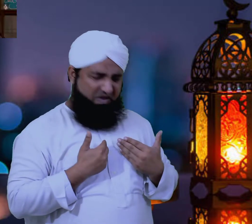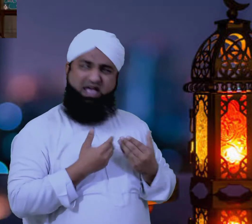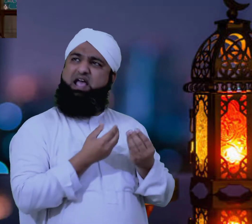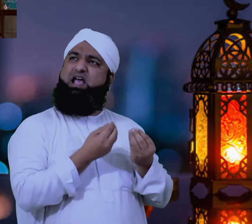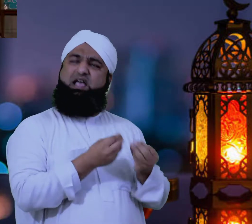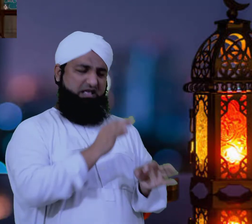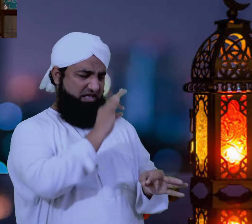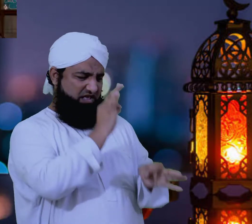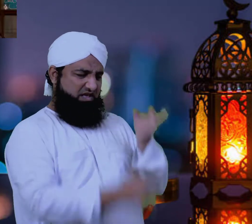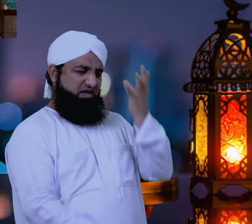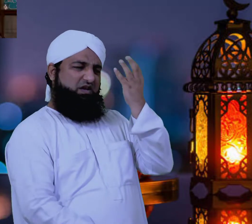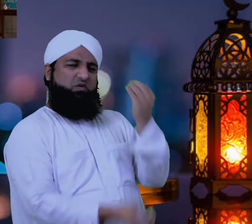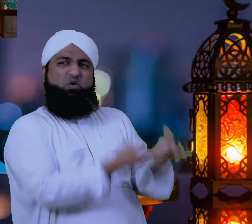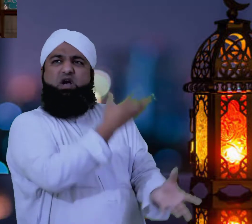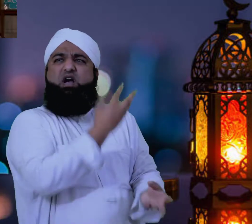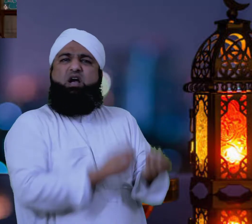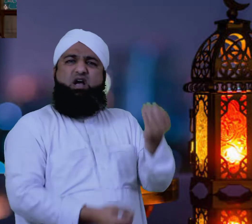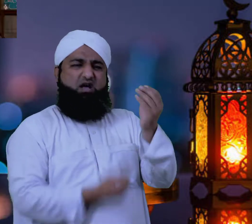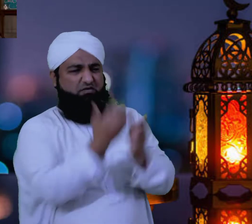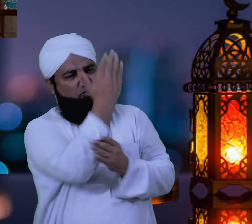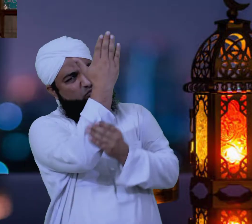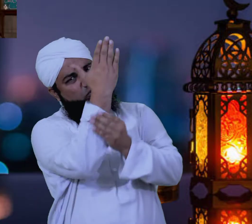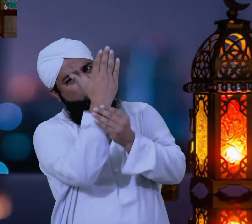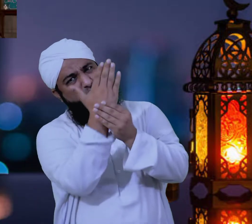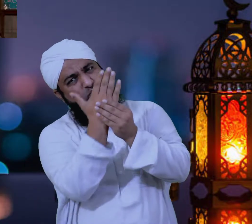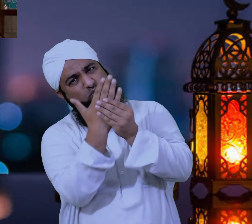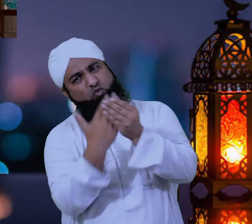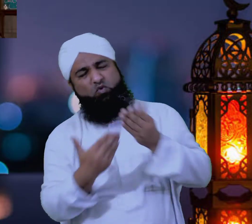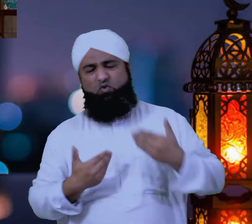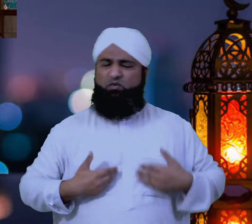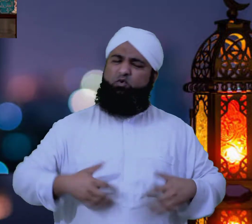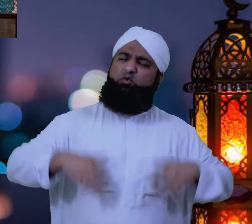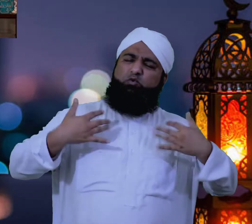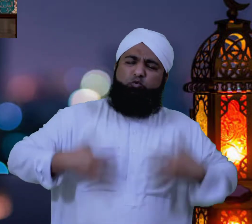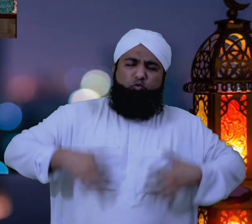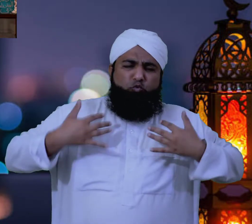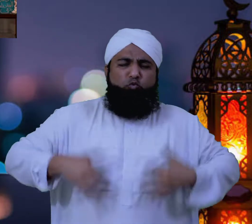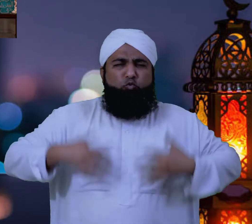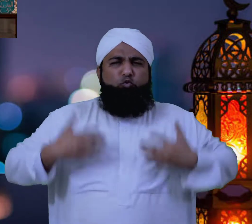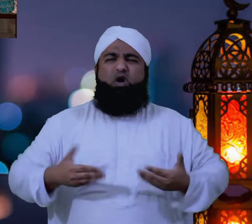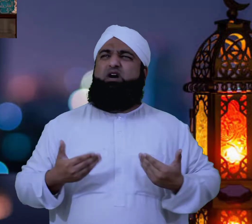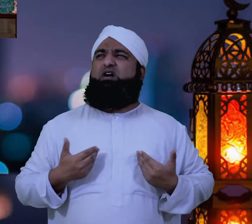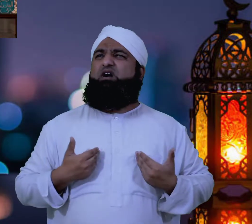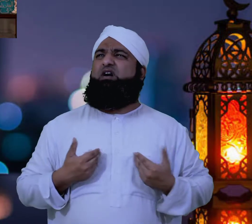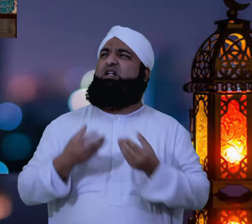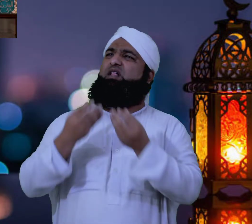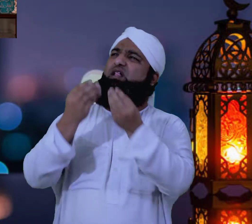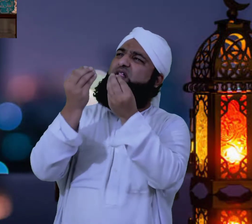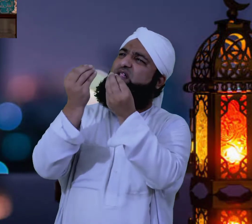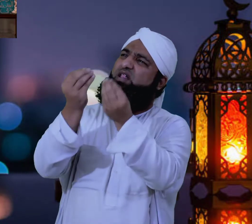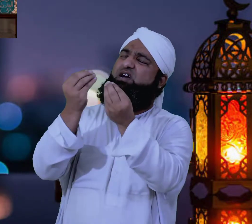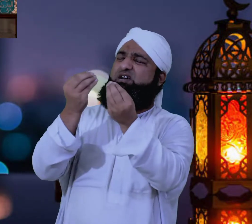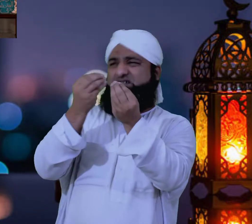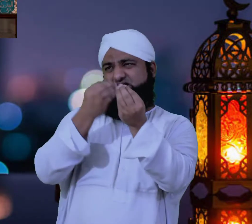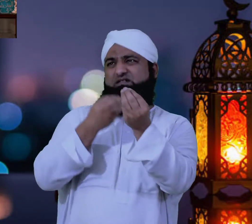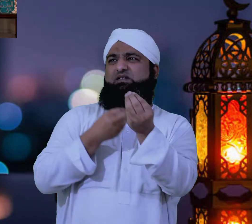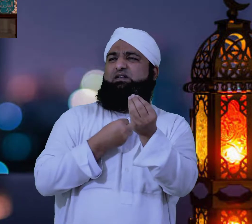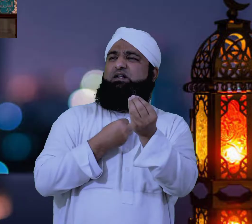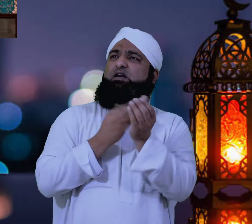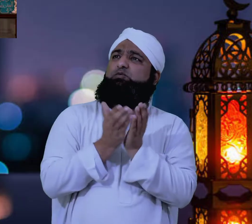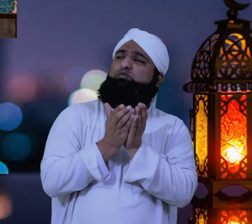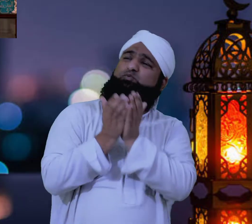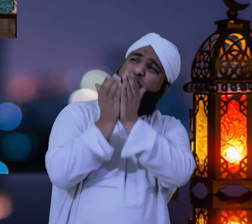علی میں آگ میں ڈوبا ہوا ہوں اور آگ میں جل رہا ہوں۔ قبر کے دہشتناک منظر اور مردے